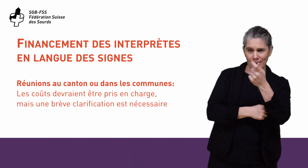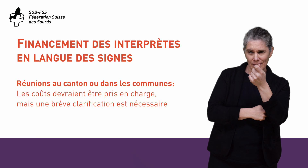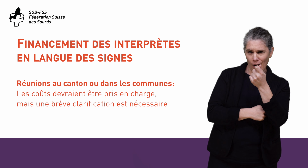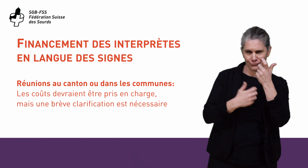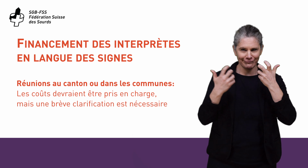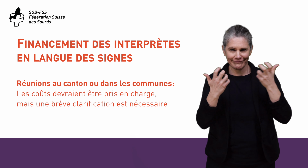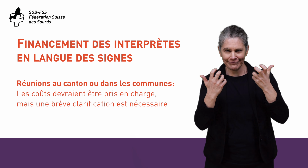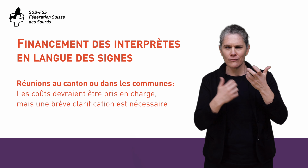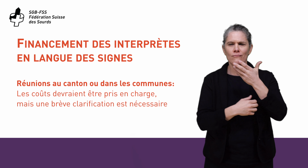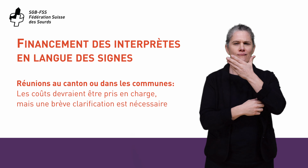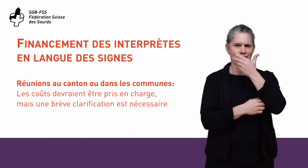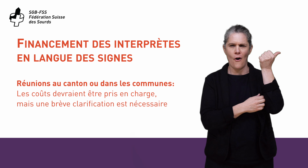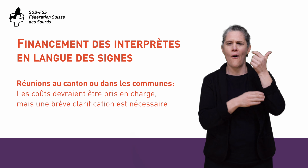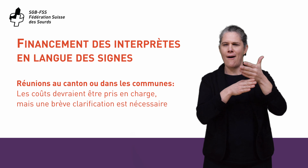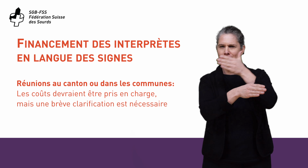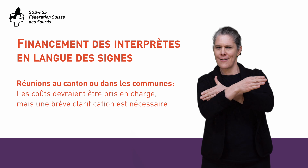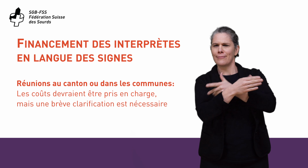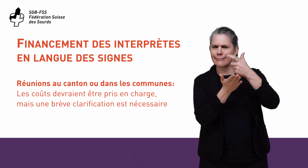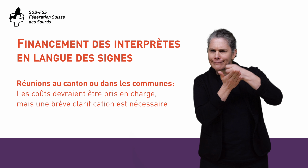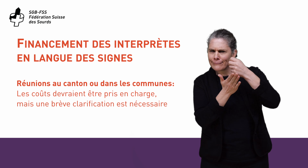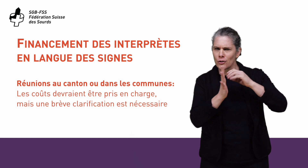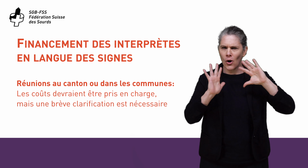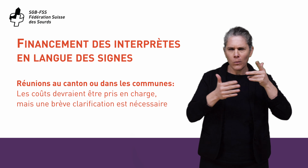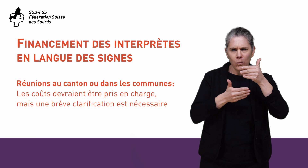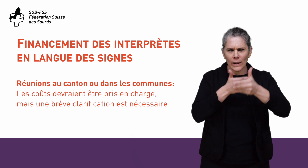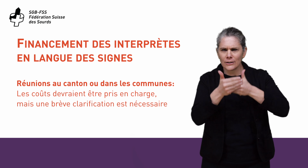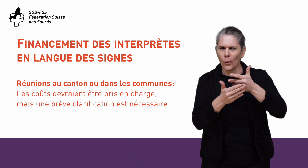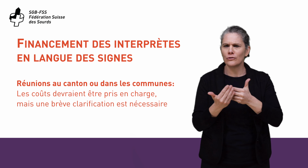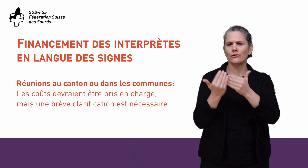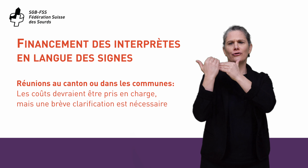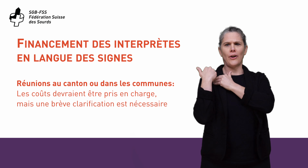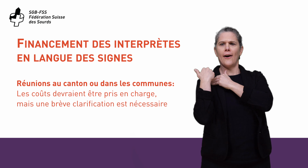la manière dont les organisateurs souhaitent gérer les coûts.